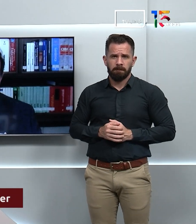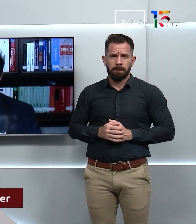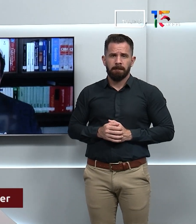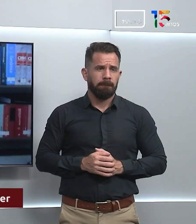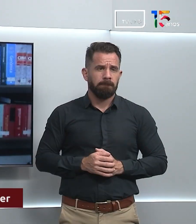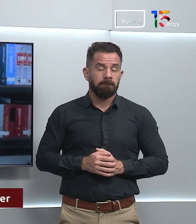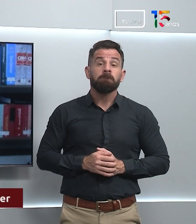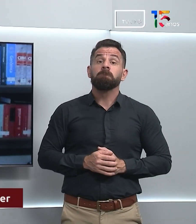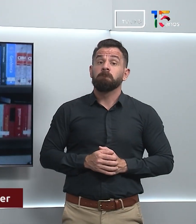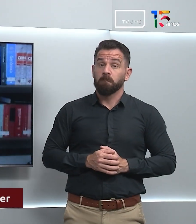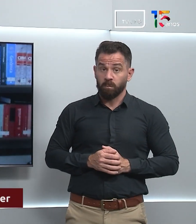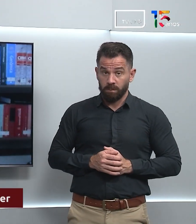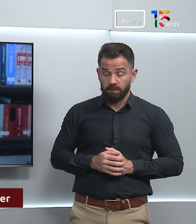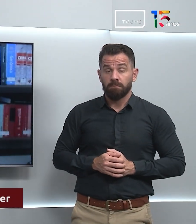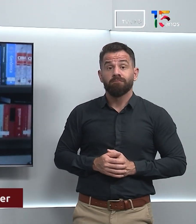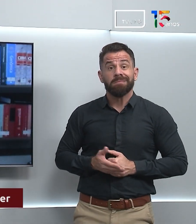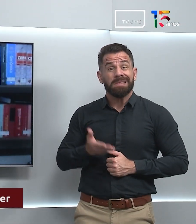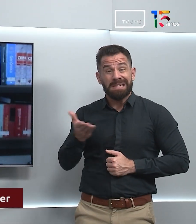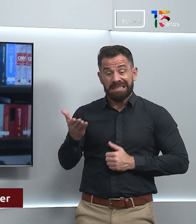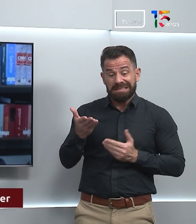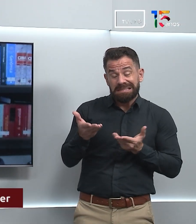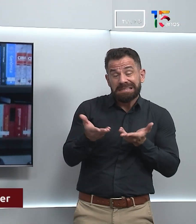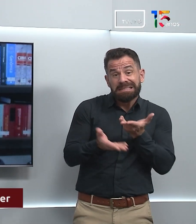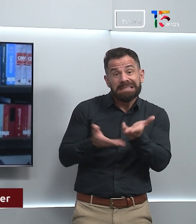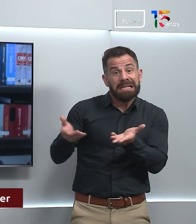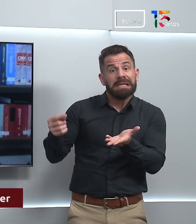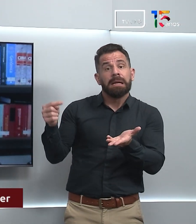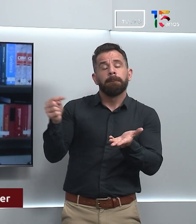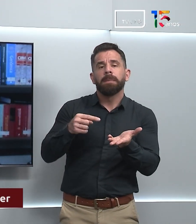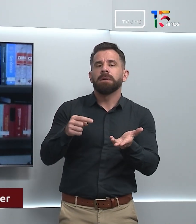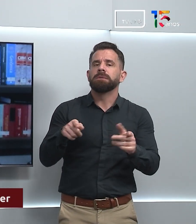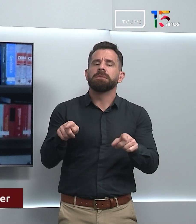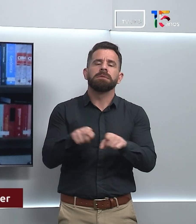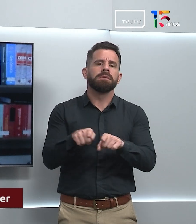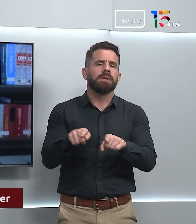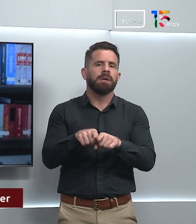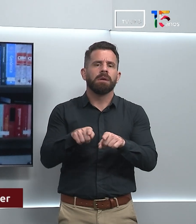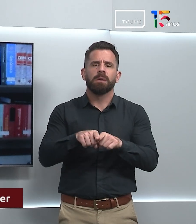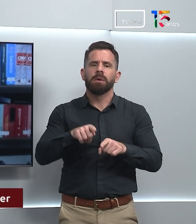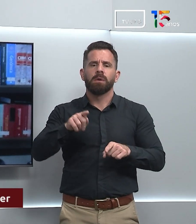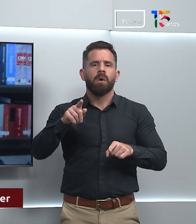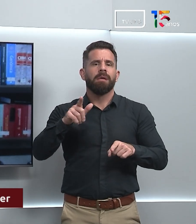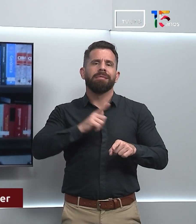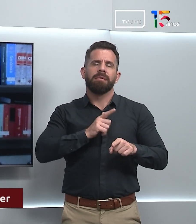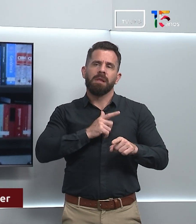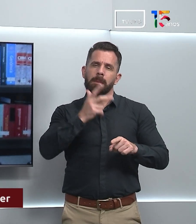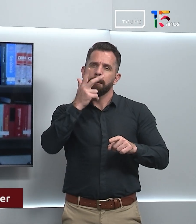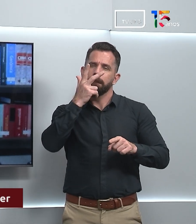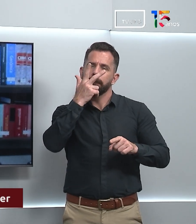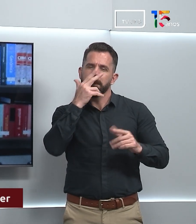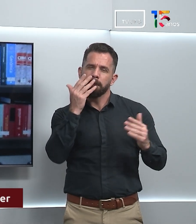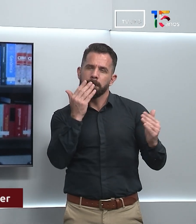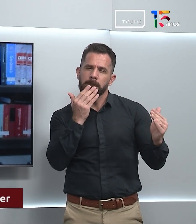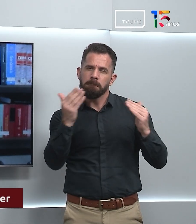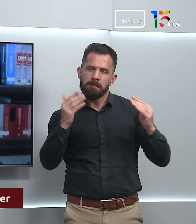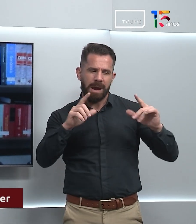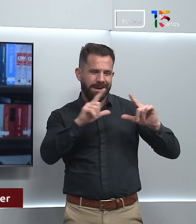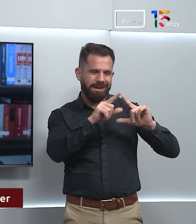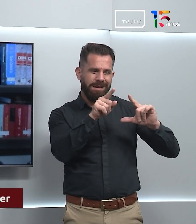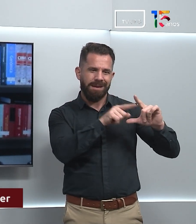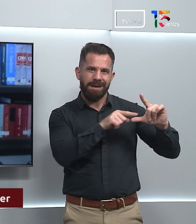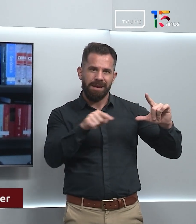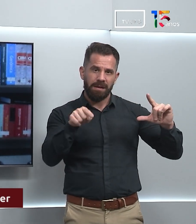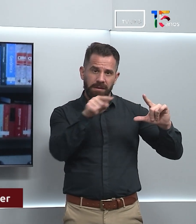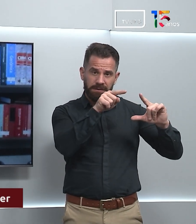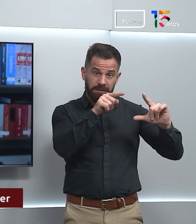da obesidade, ele é considerado como se fosse uma pirâmide. Nessa pirâmide existe a